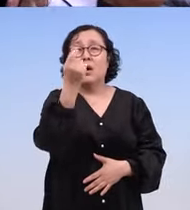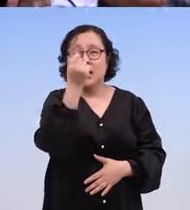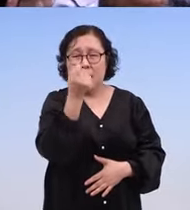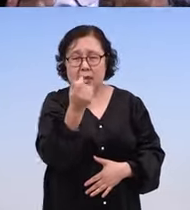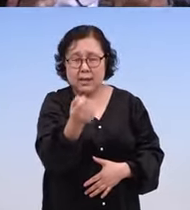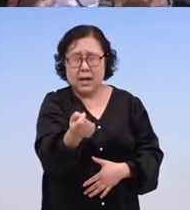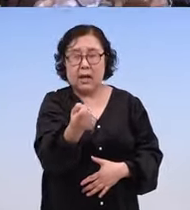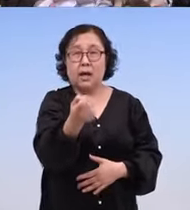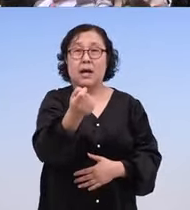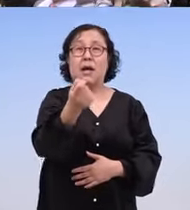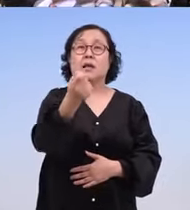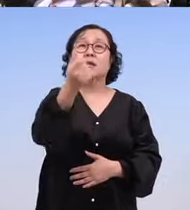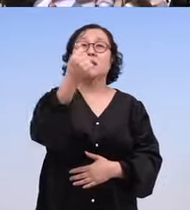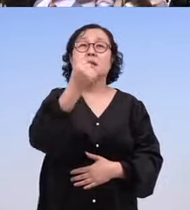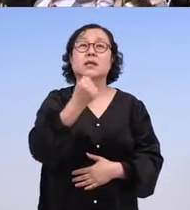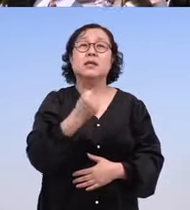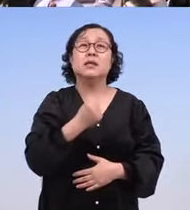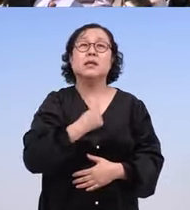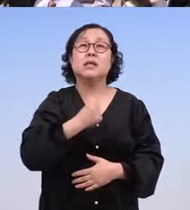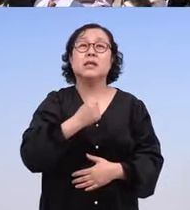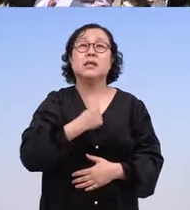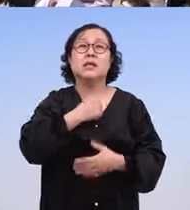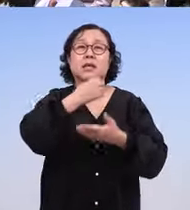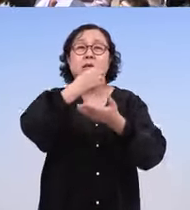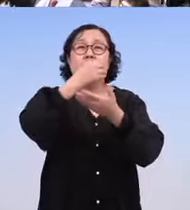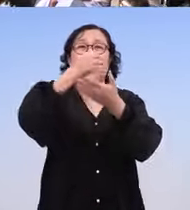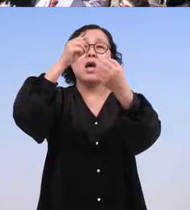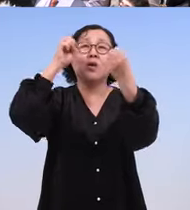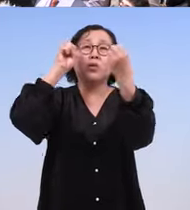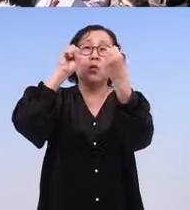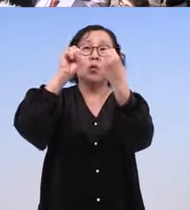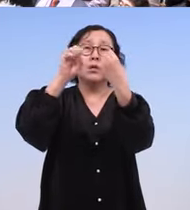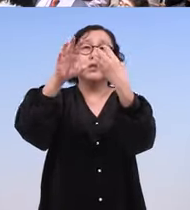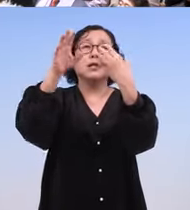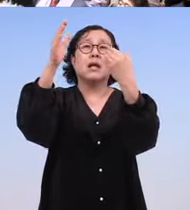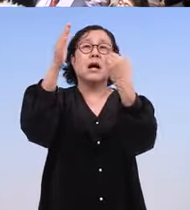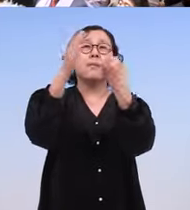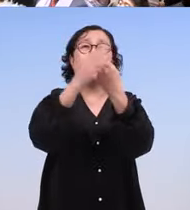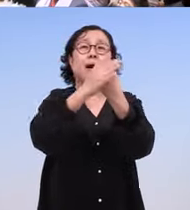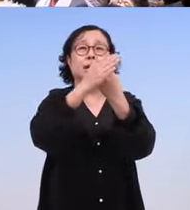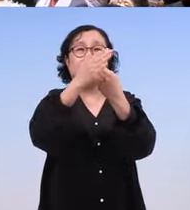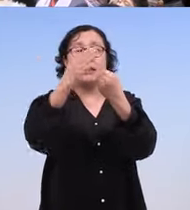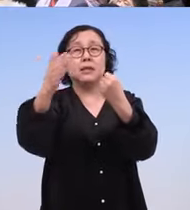너의 작은 신음에도 응답하시니